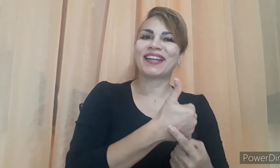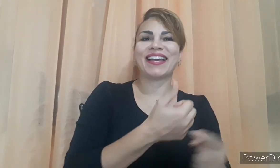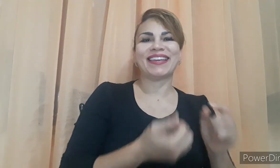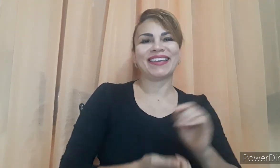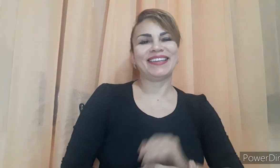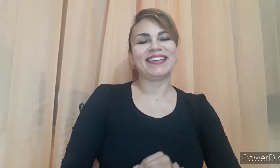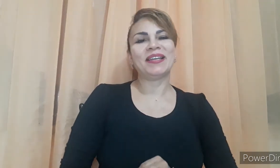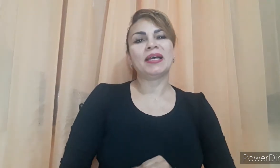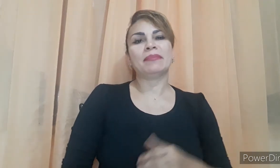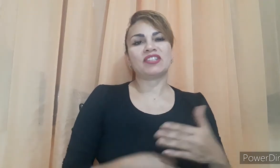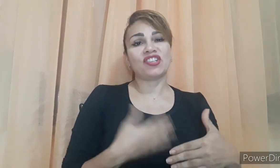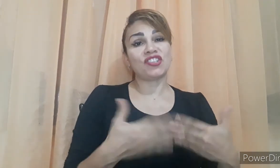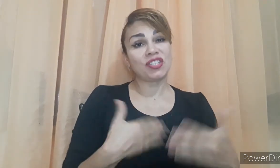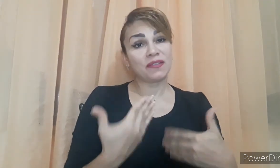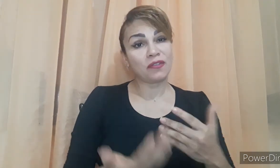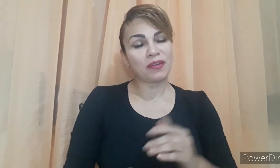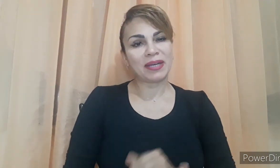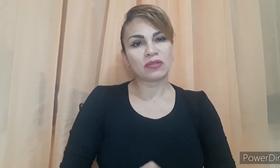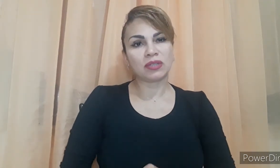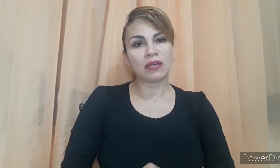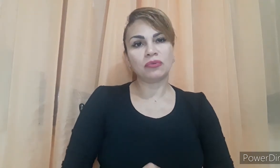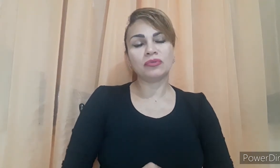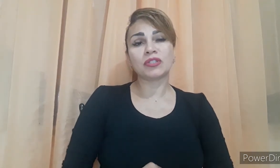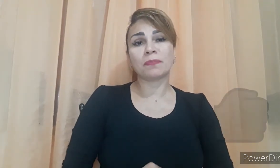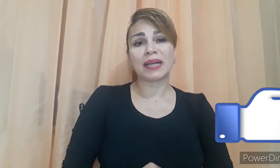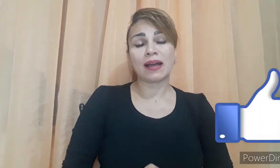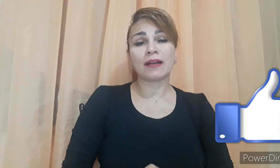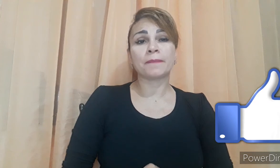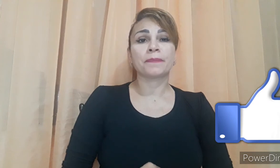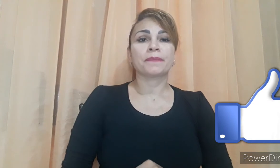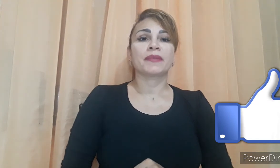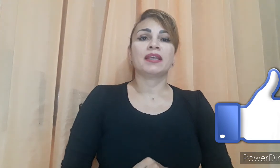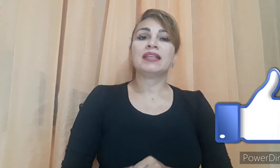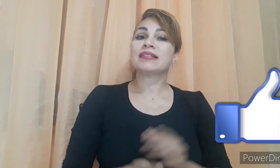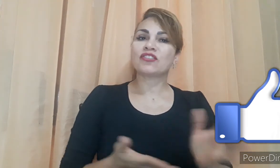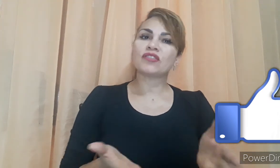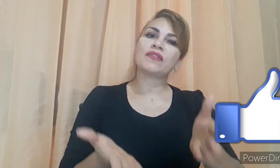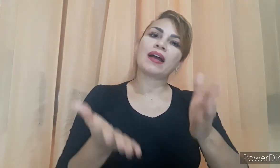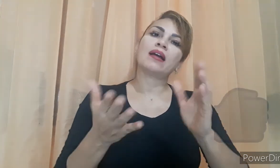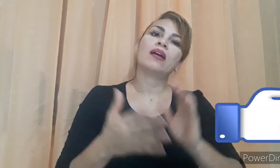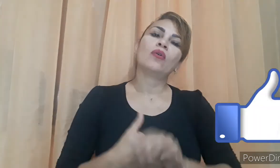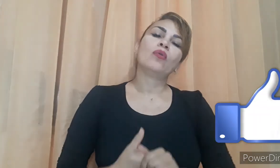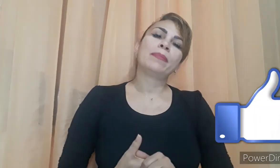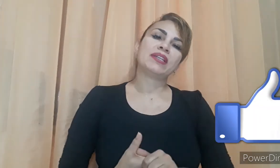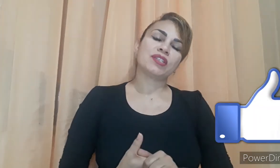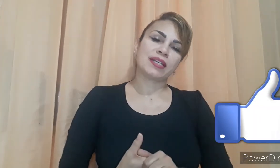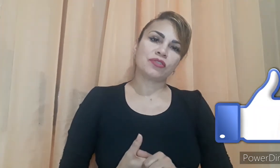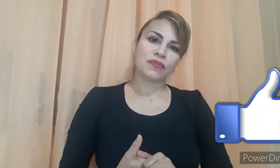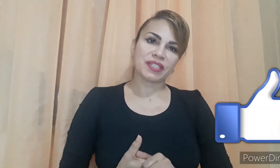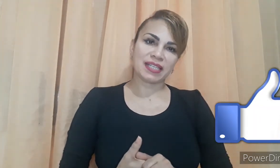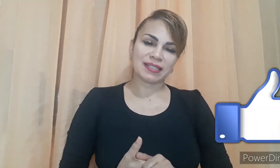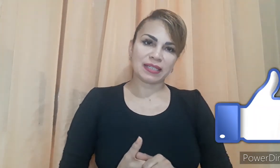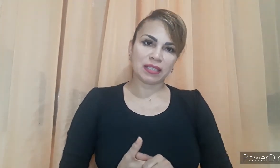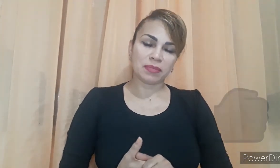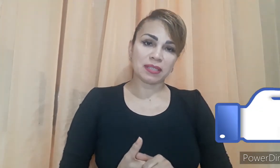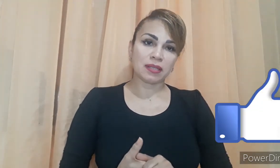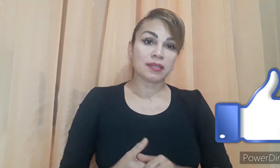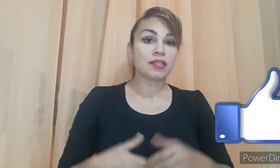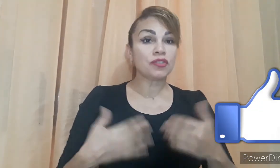like aí para a gente desenvolver mais conteúdos para incentivar o aprendizado de vocês na Libras. Se